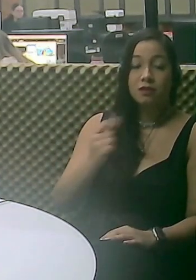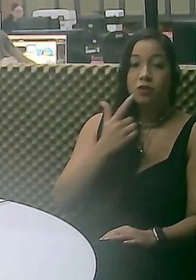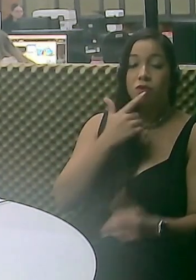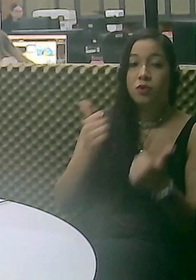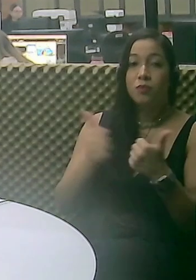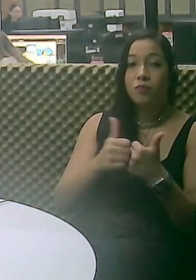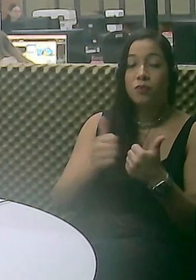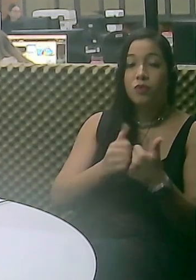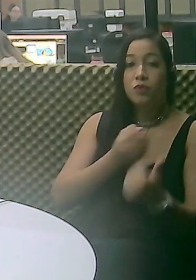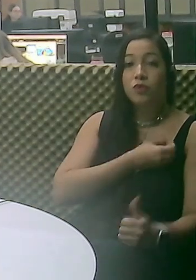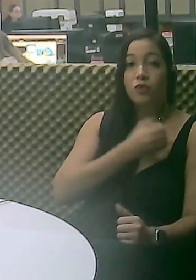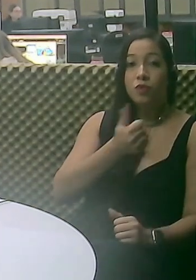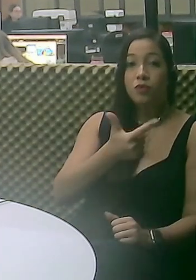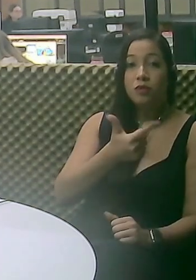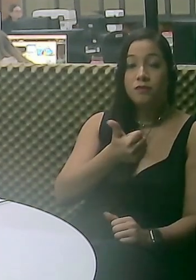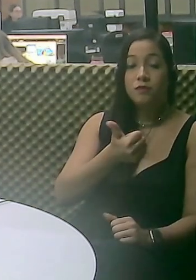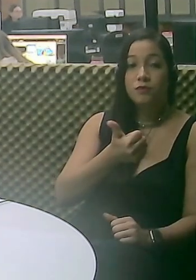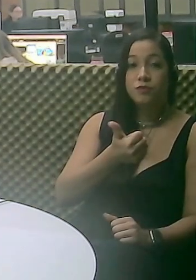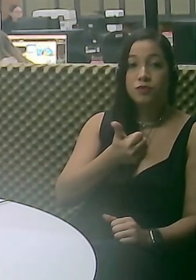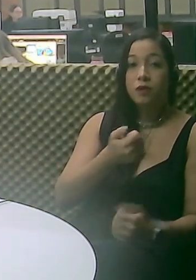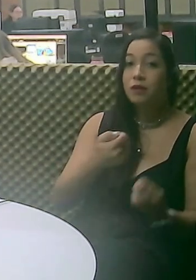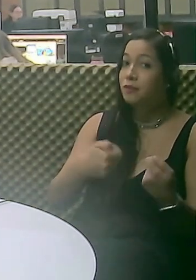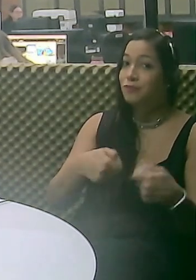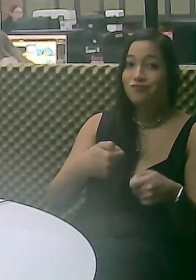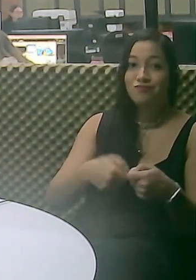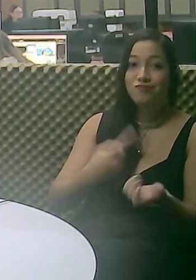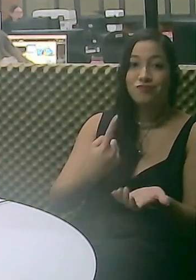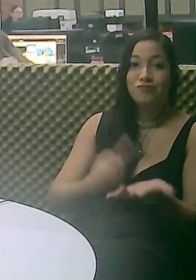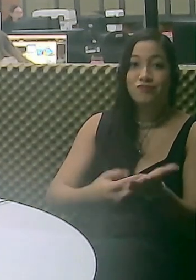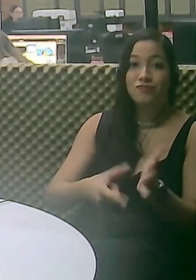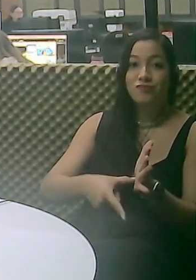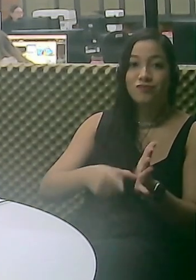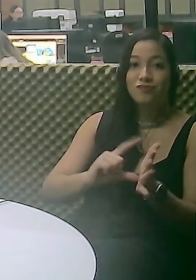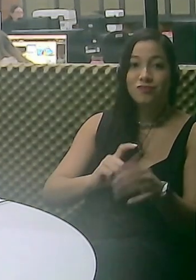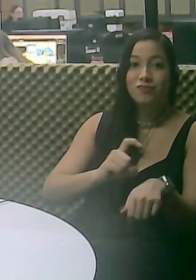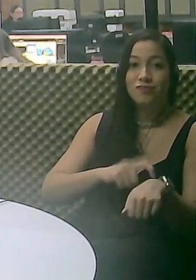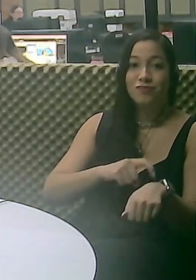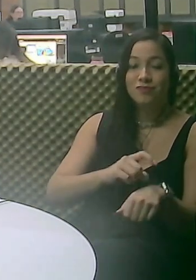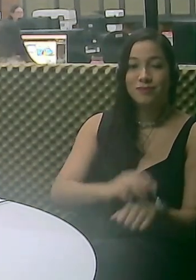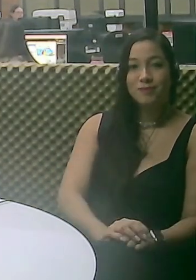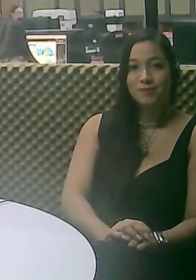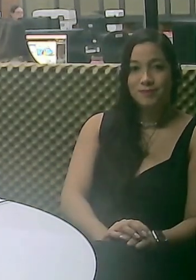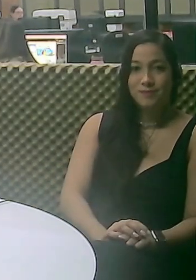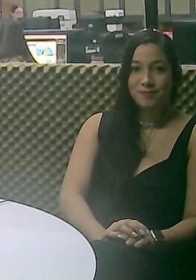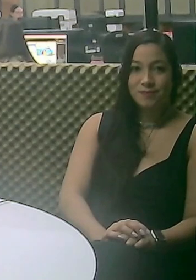número 121. Lembrando que não há necessidade de agendamento.